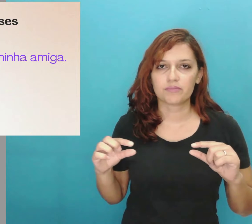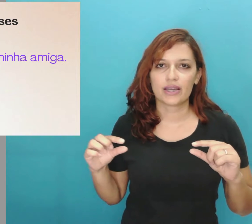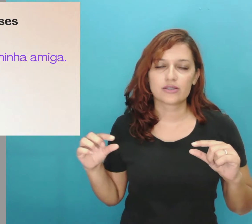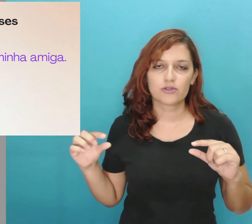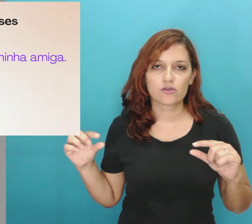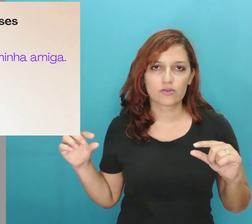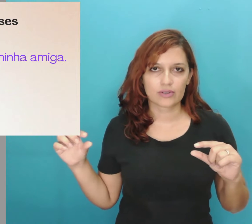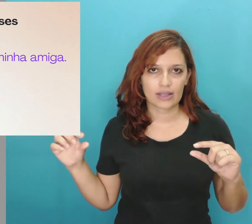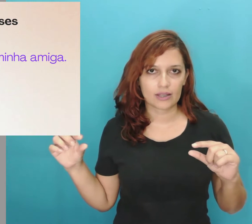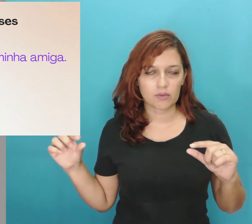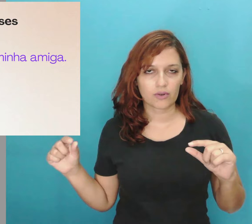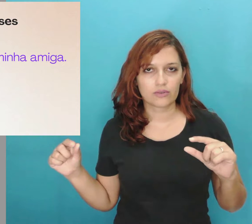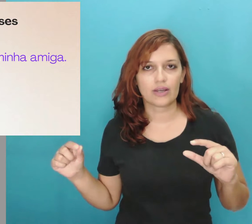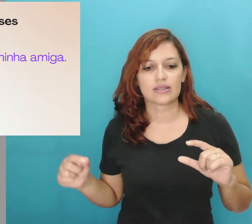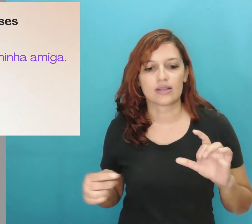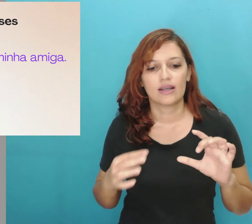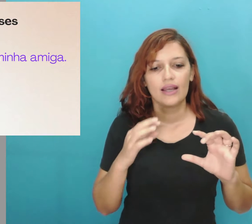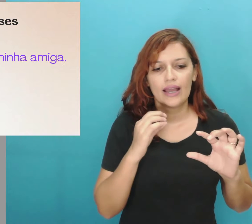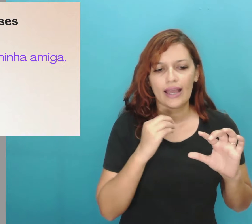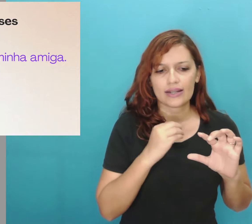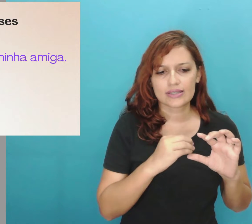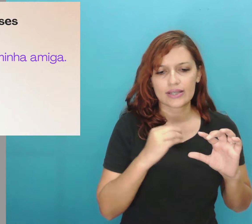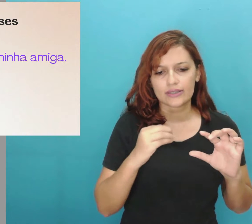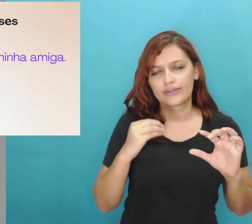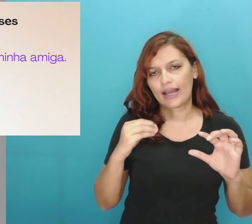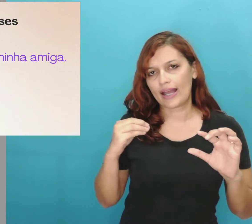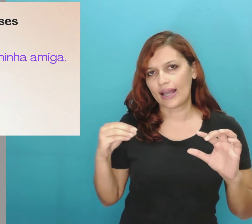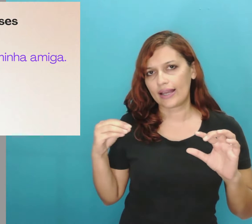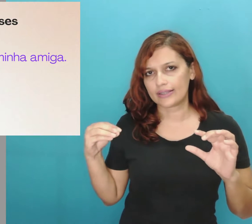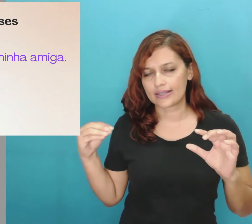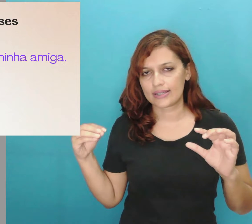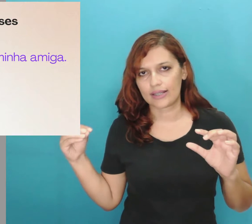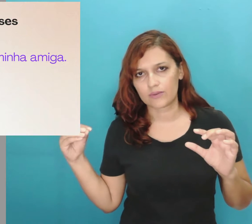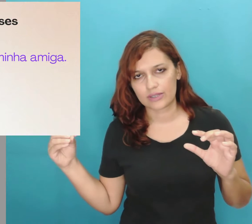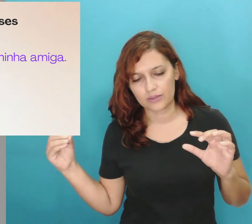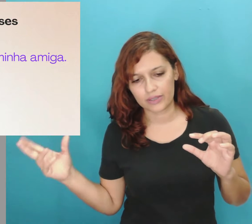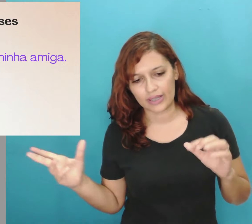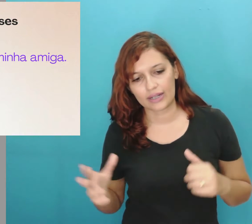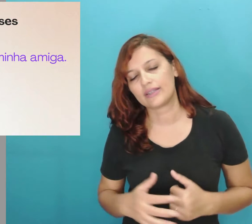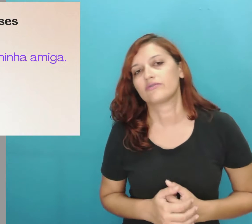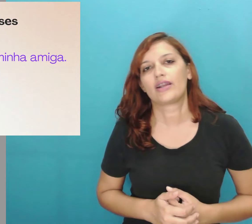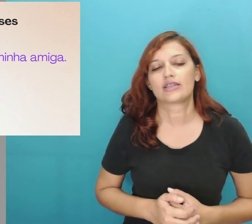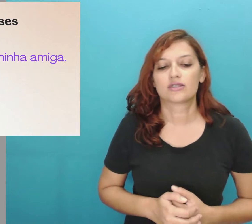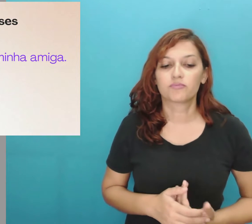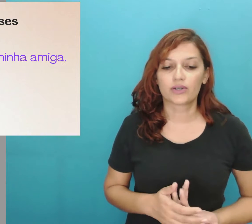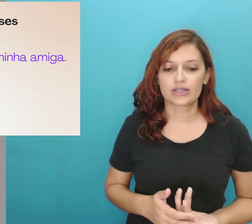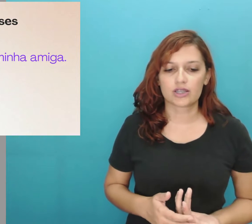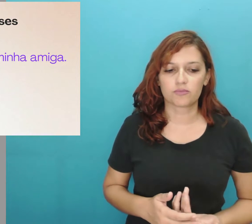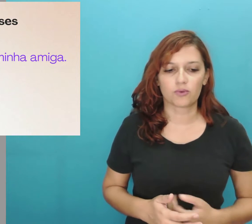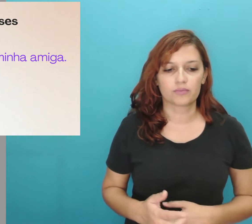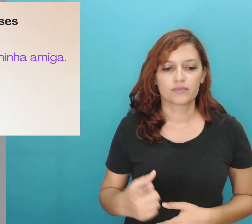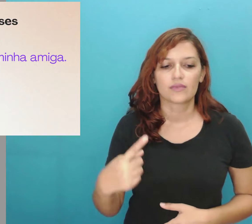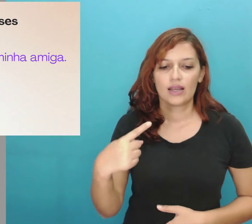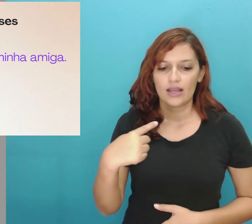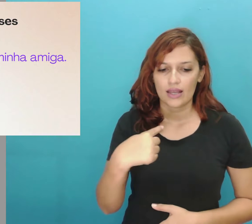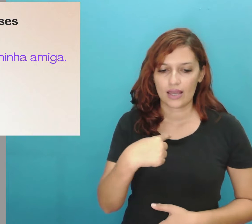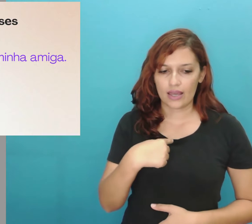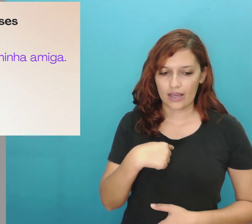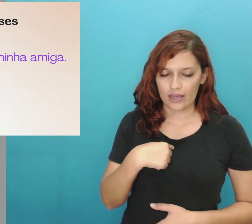mesma estrutura da língua portuguesa, realizando cada sinalzinho que está ali na frase. Por exemplo,